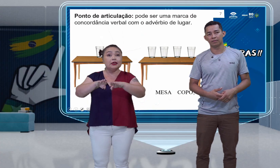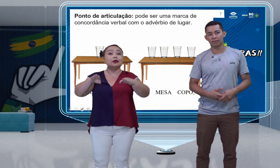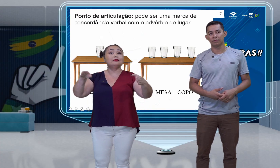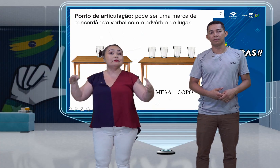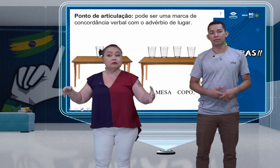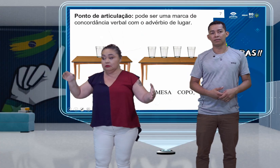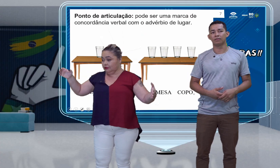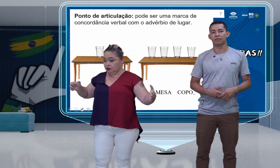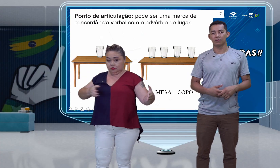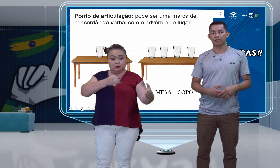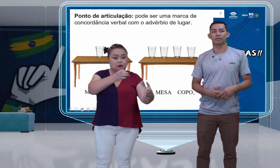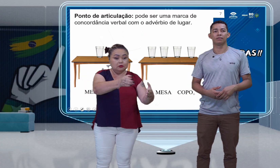aqui.